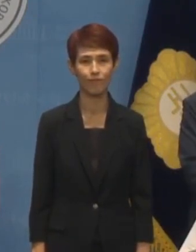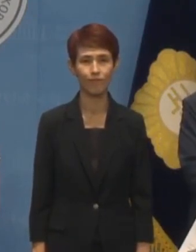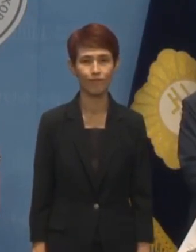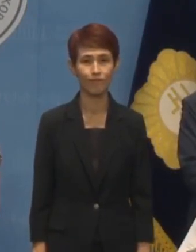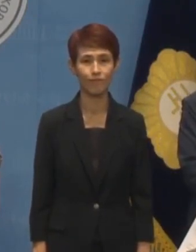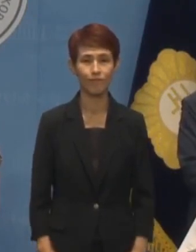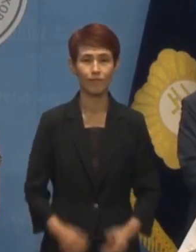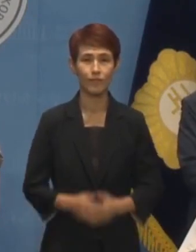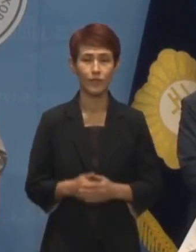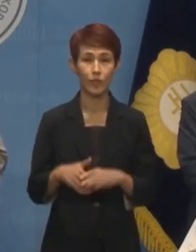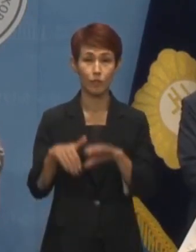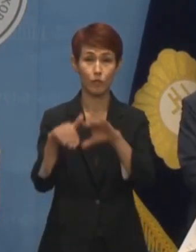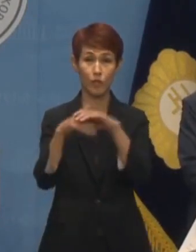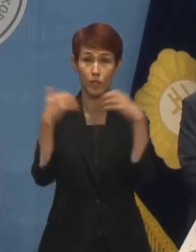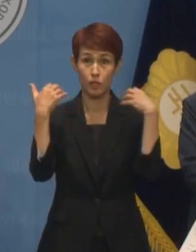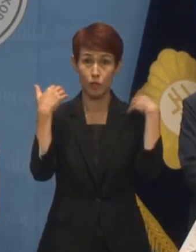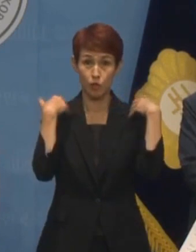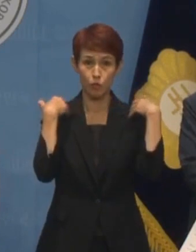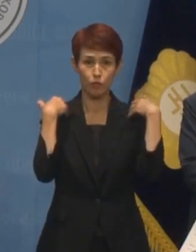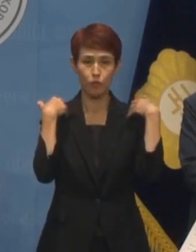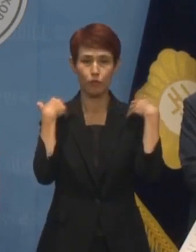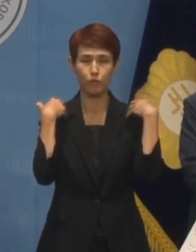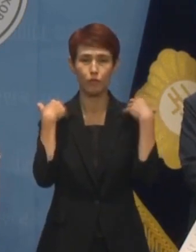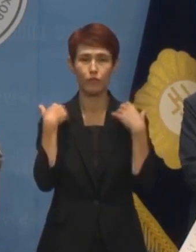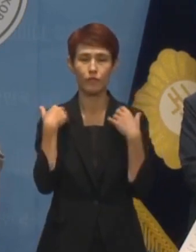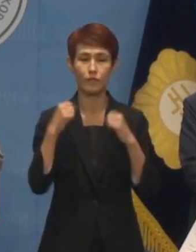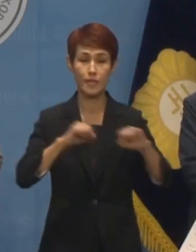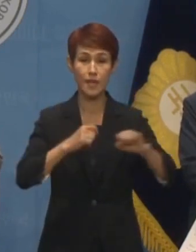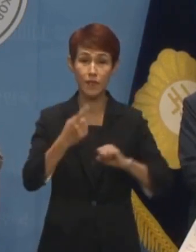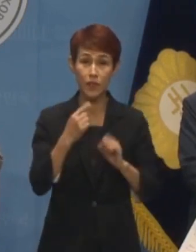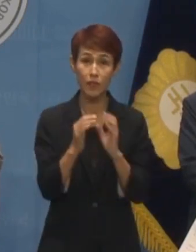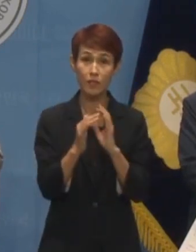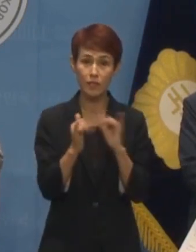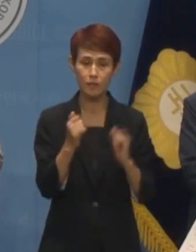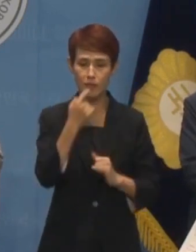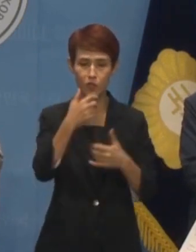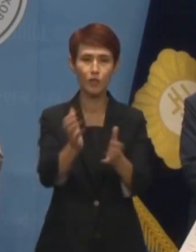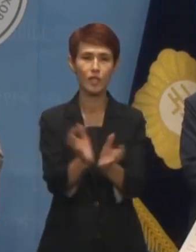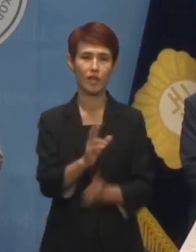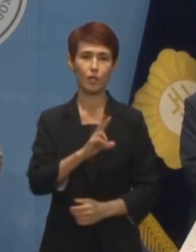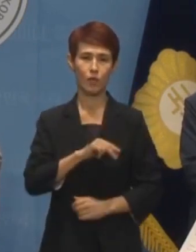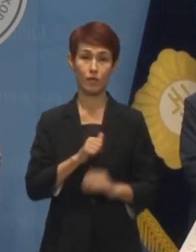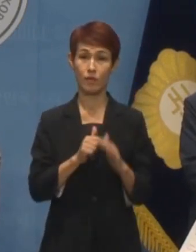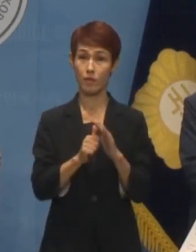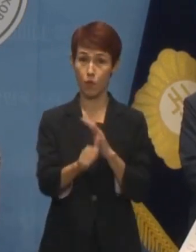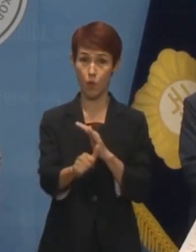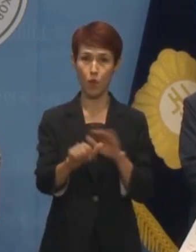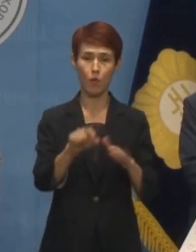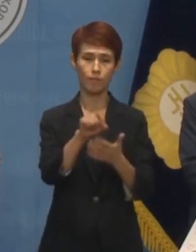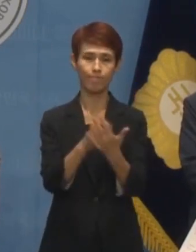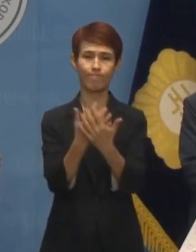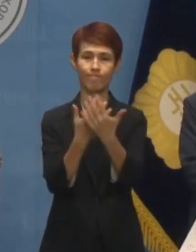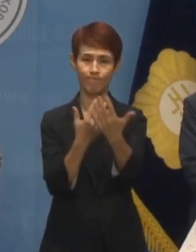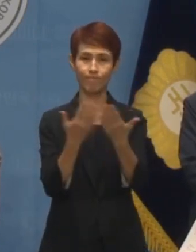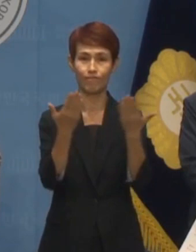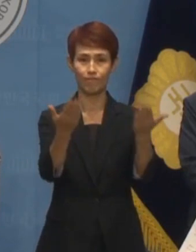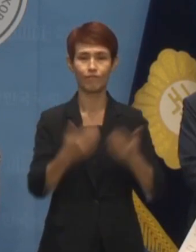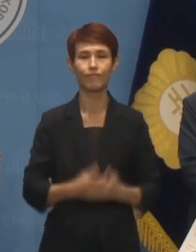예 문재인정부 청와대 출신 더불어민주당 소속 국회의원들을 대표해서 기자회견장에